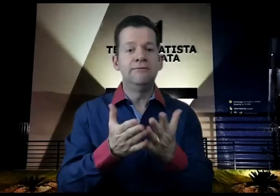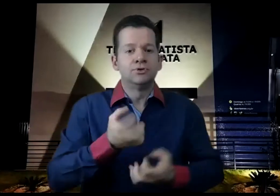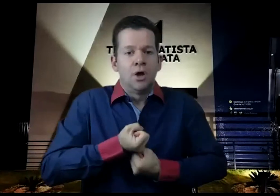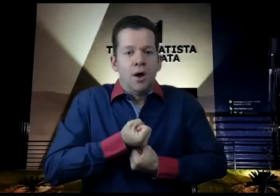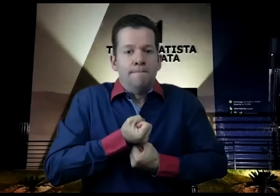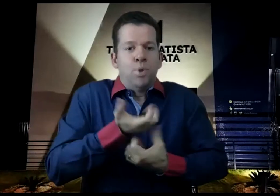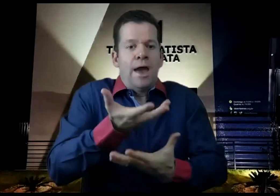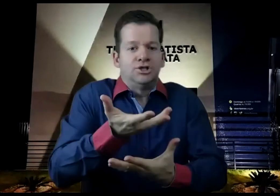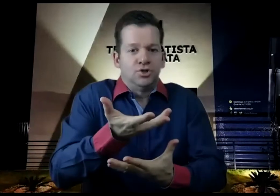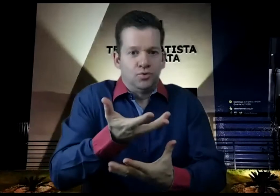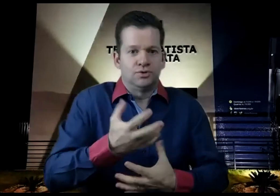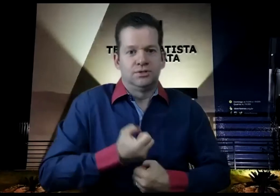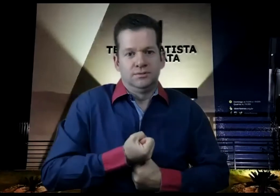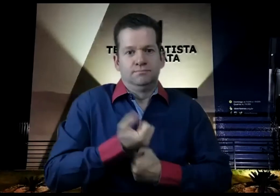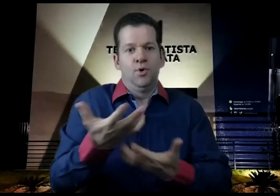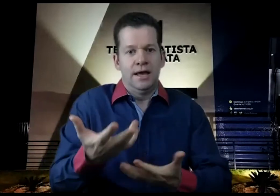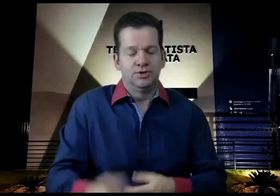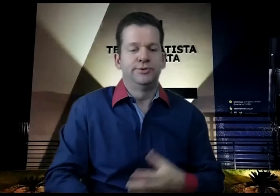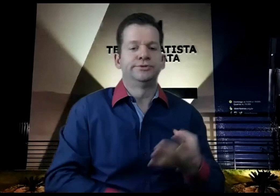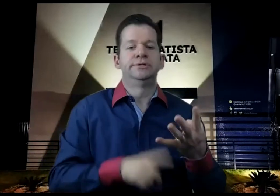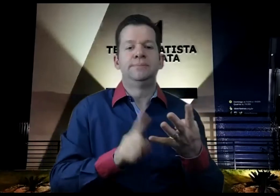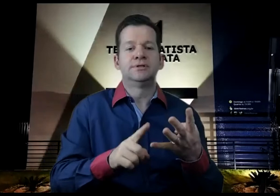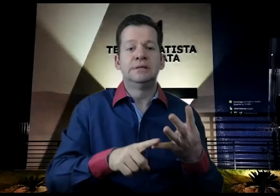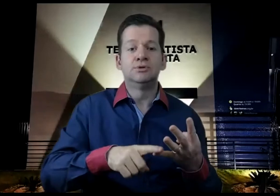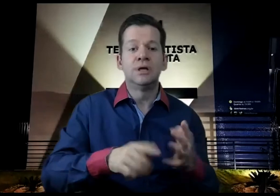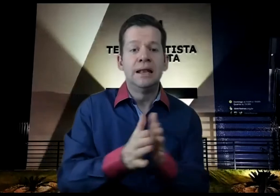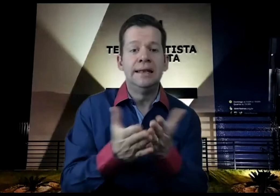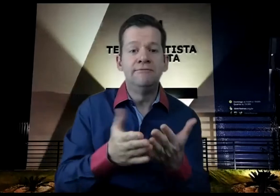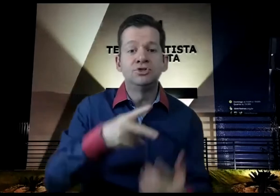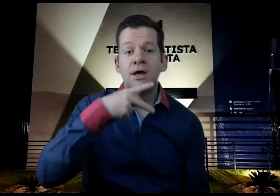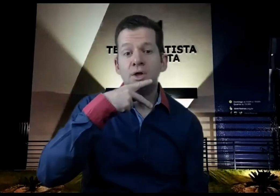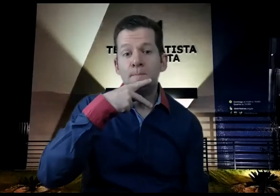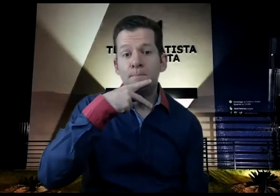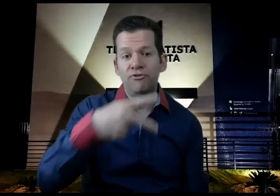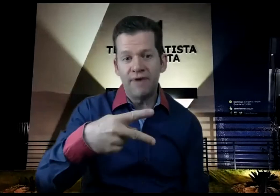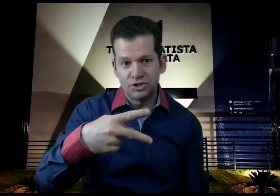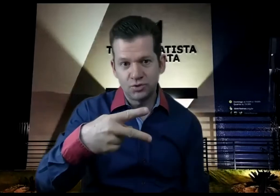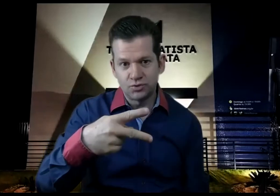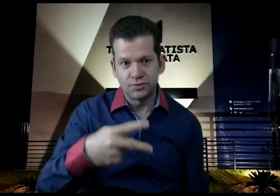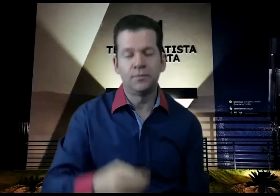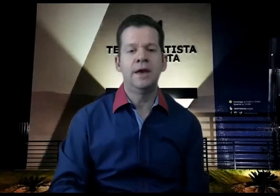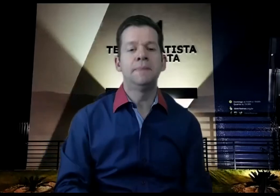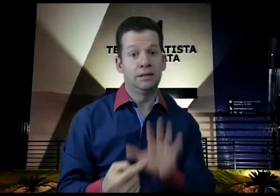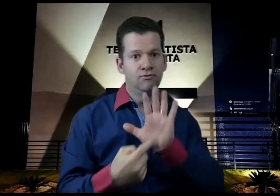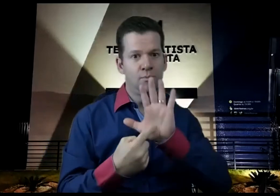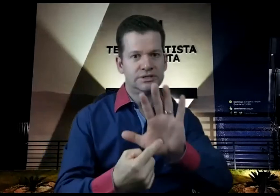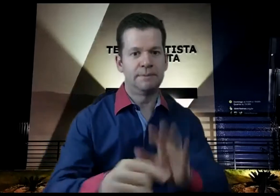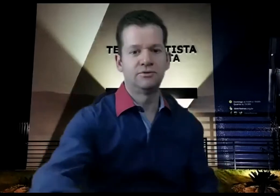livros poéticos. Depois, nós temos livros proféticos. Ok? Então, eu vou mostrar para